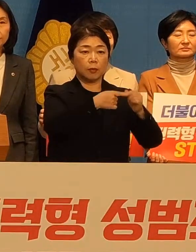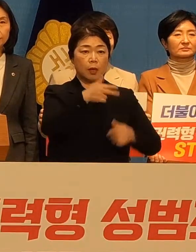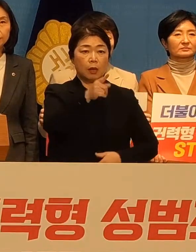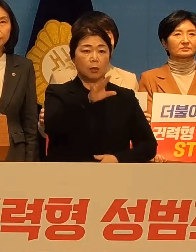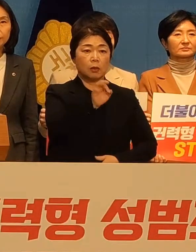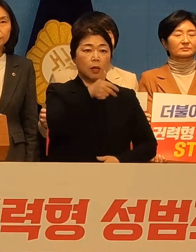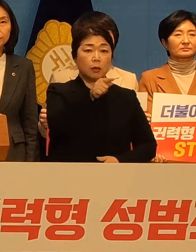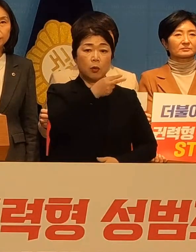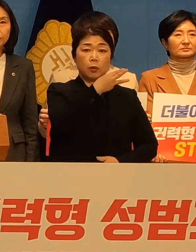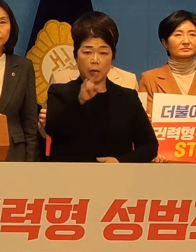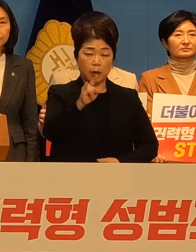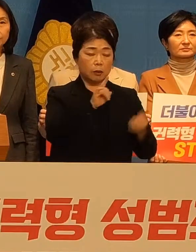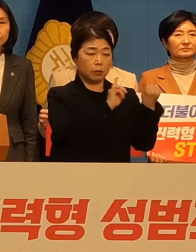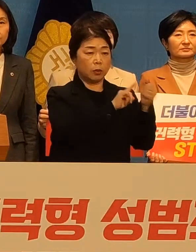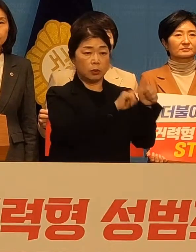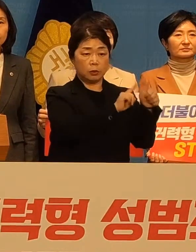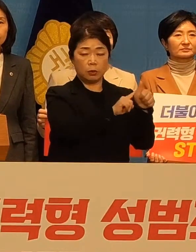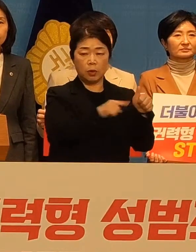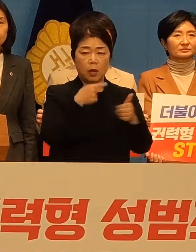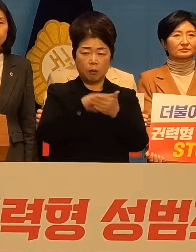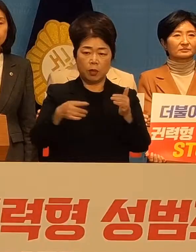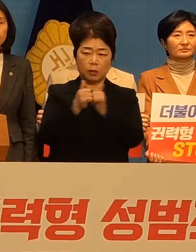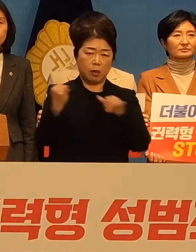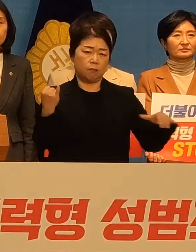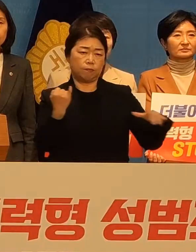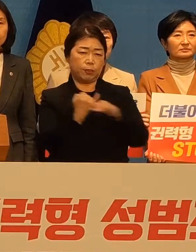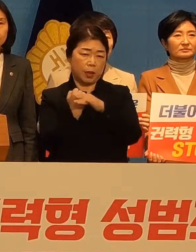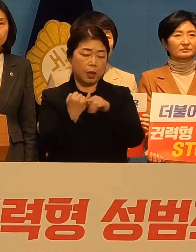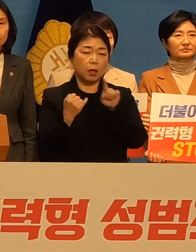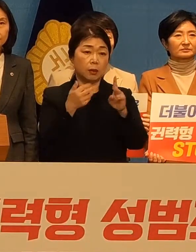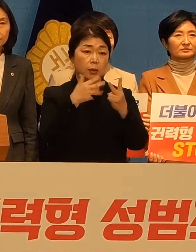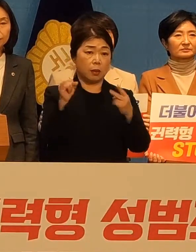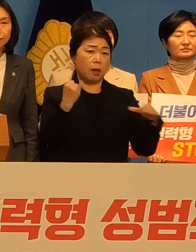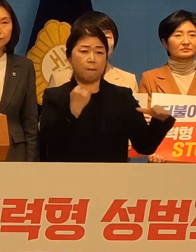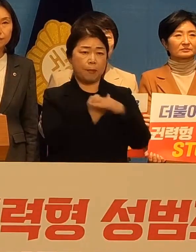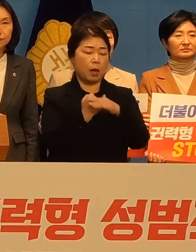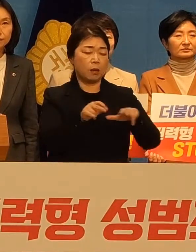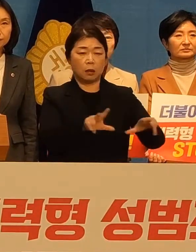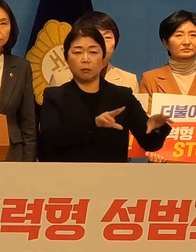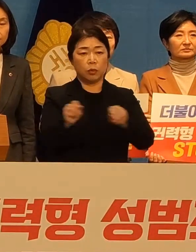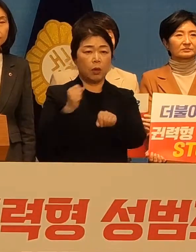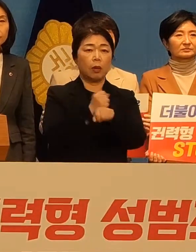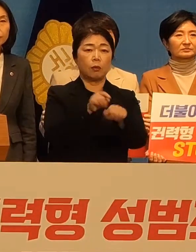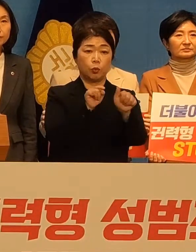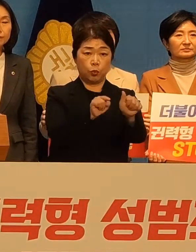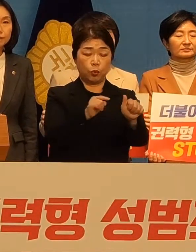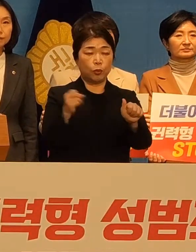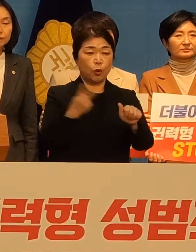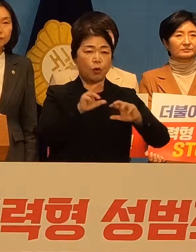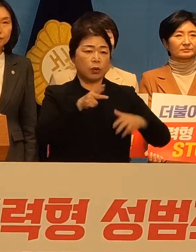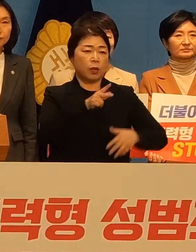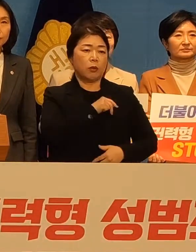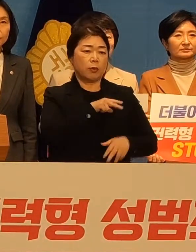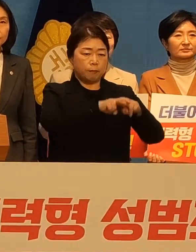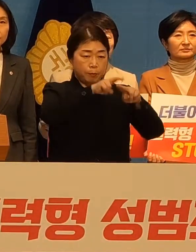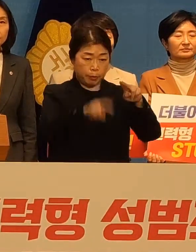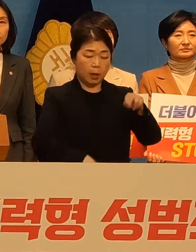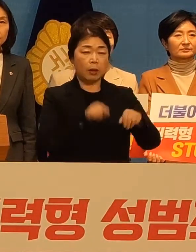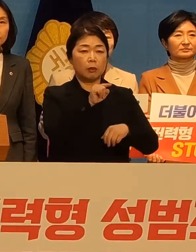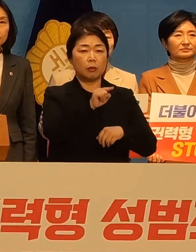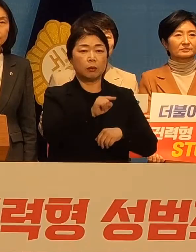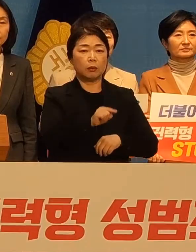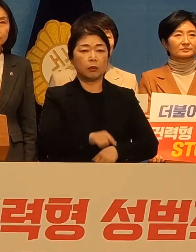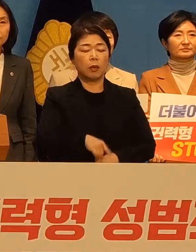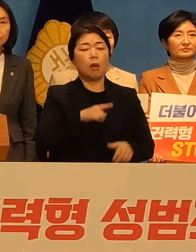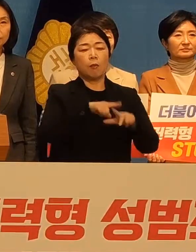장경태 의원은 피해자에게 가하는 잔혹한 2차 가해를 즉각 중단하고 국회의원직을 사퇴하여